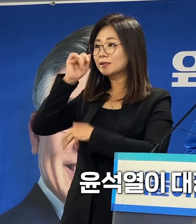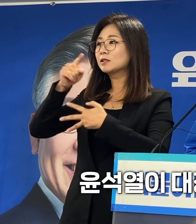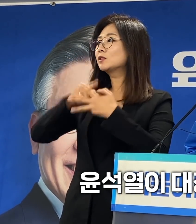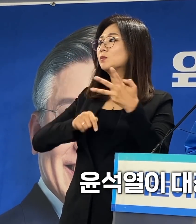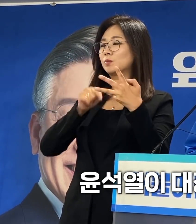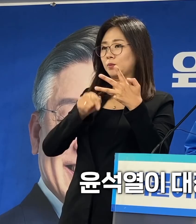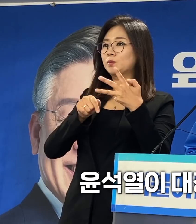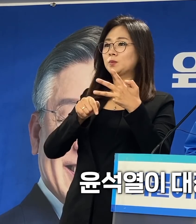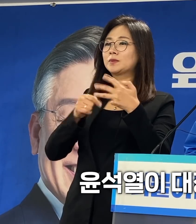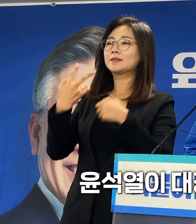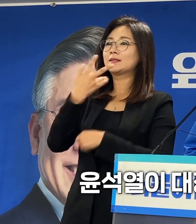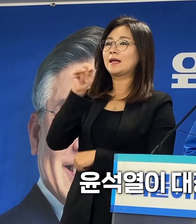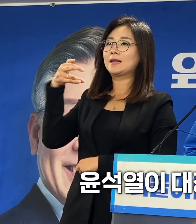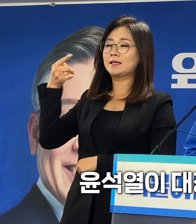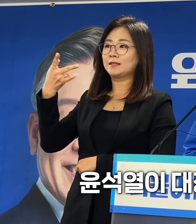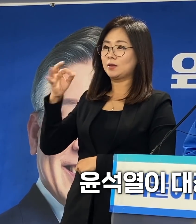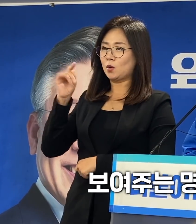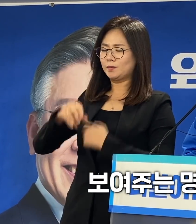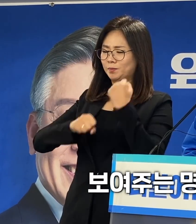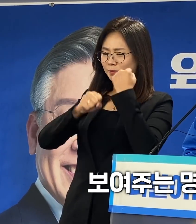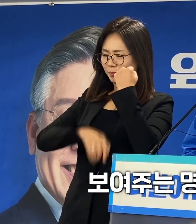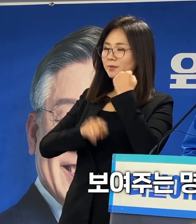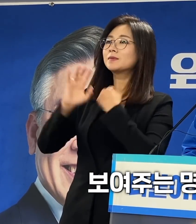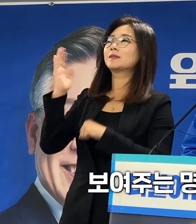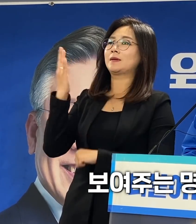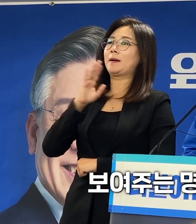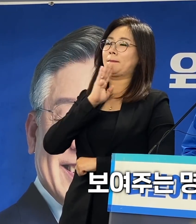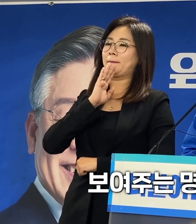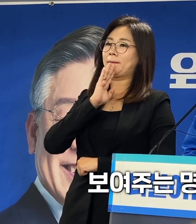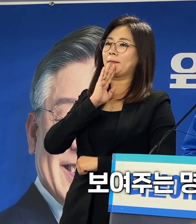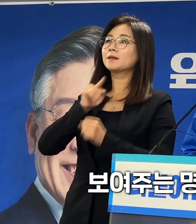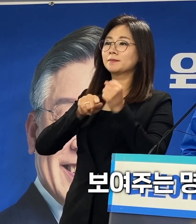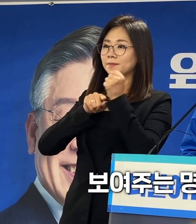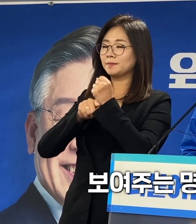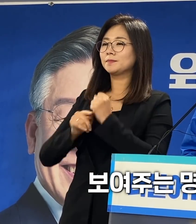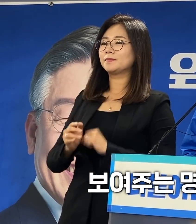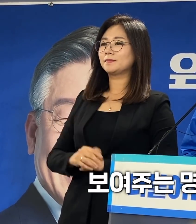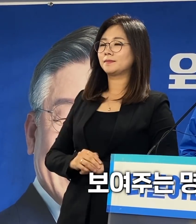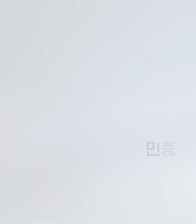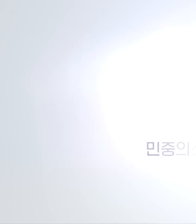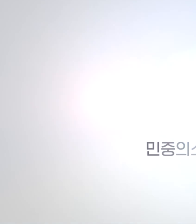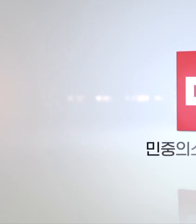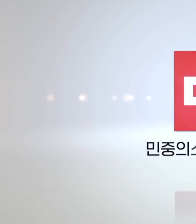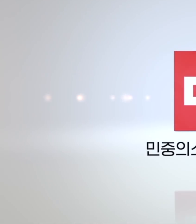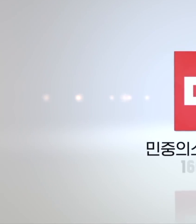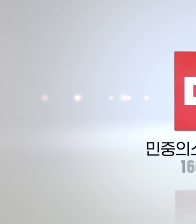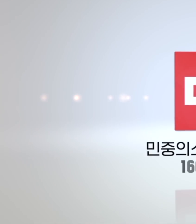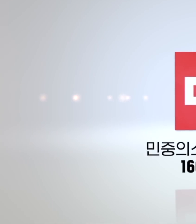윤석열 후보가 대장동의 뿌리임을 보여주는 명백한 증거일 뿐입니다.